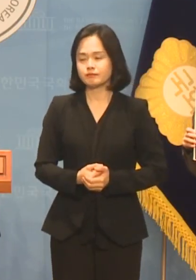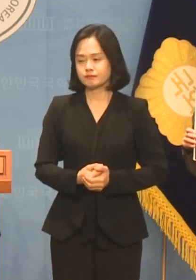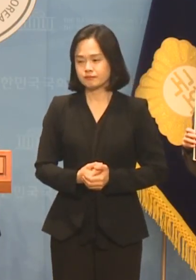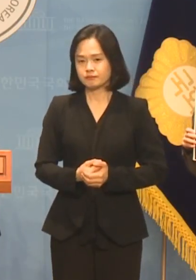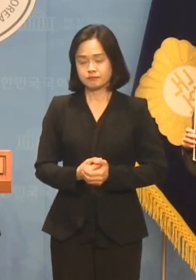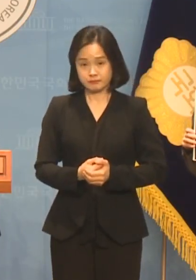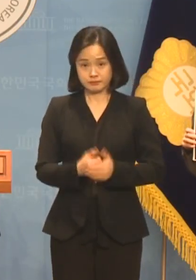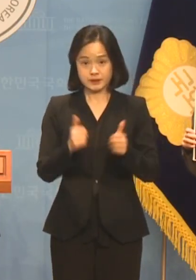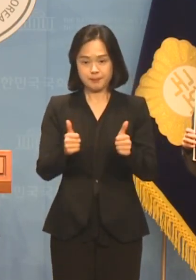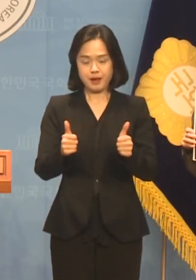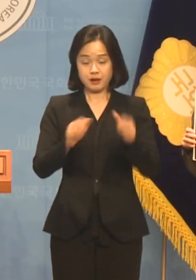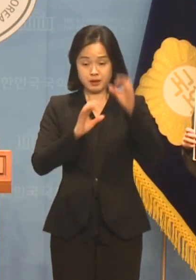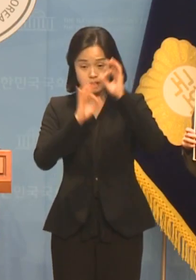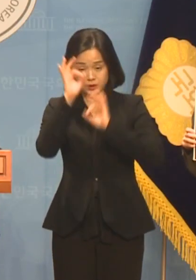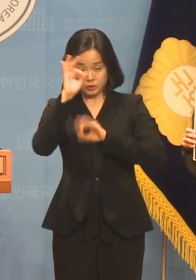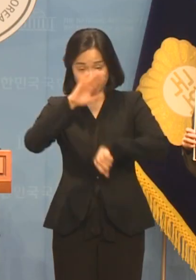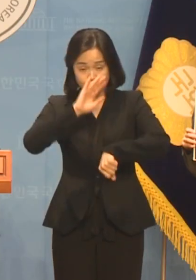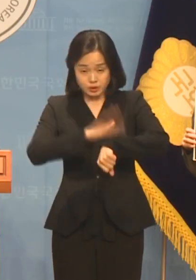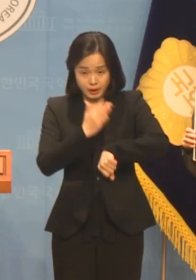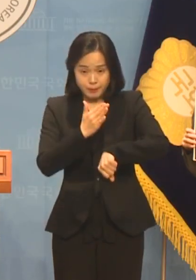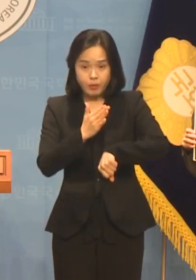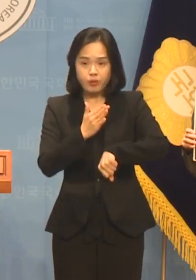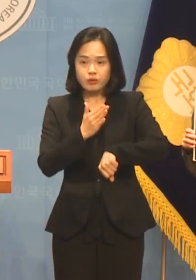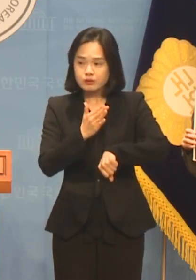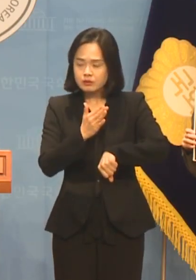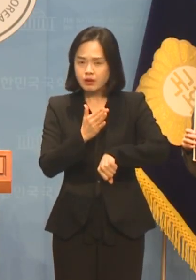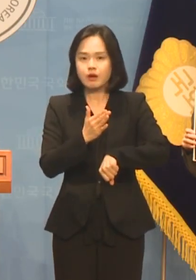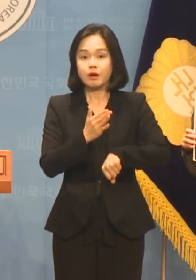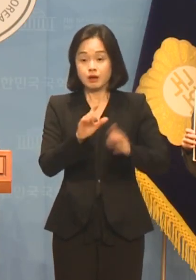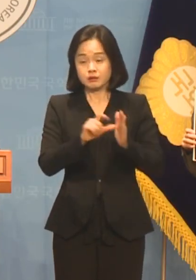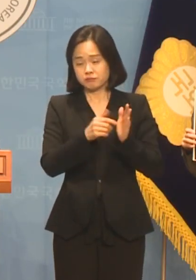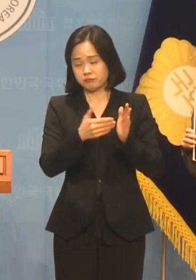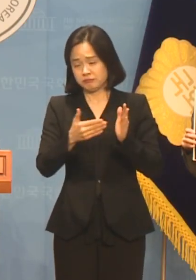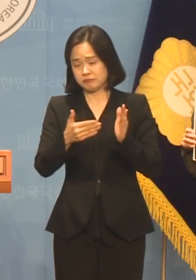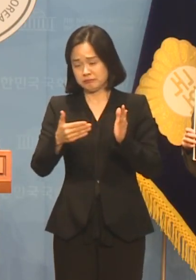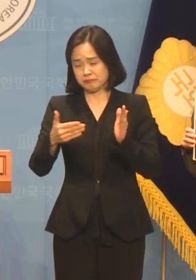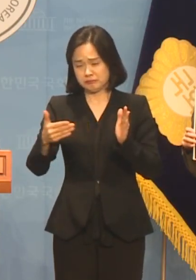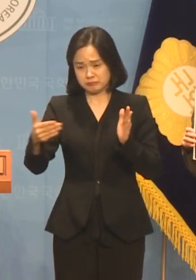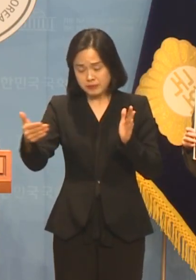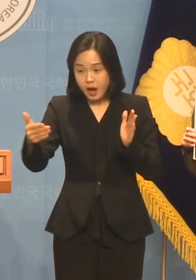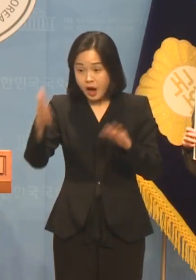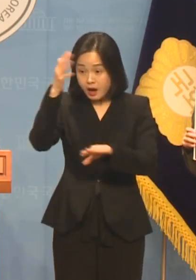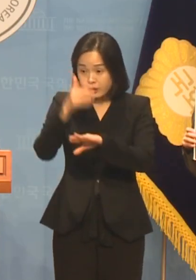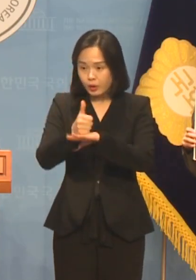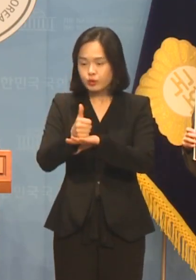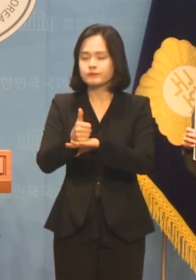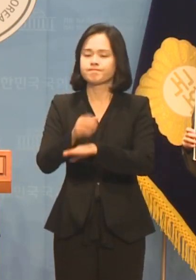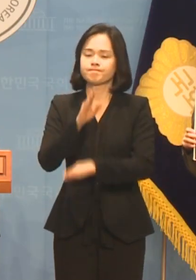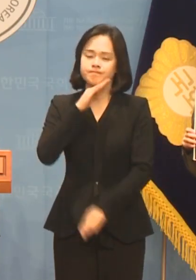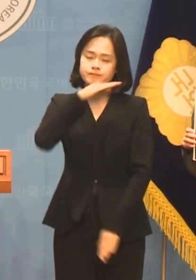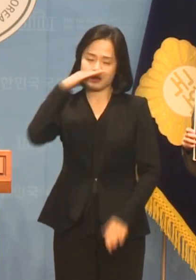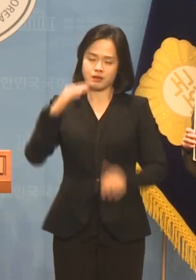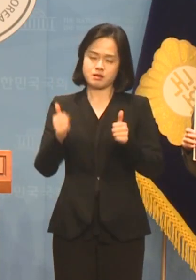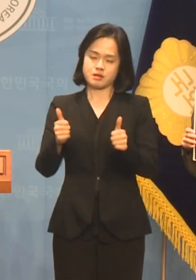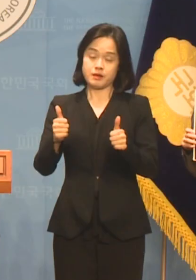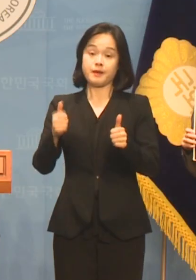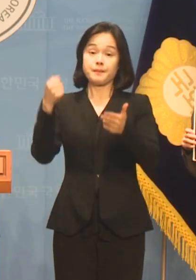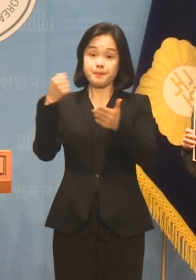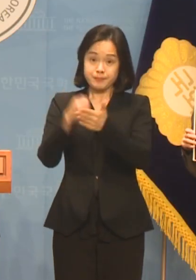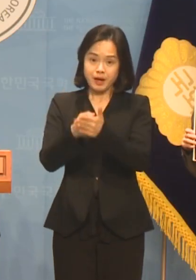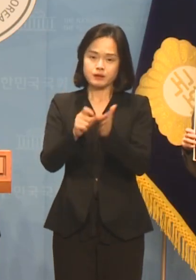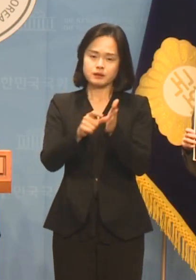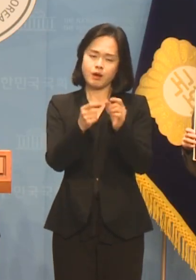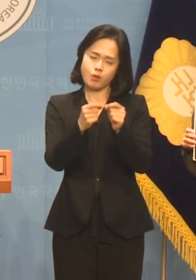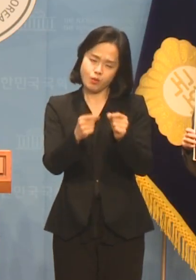걸렸지만 이 잘못된 점이 있으면 바로 인정하고 바로 잡는 것이 검찰이,